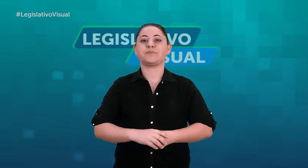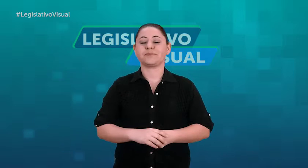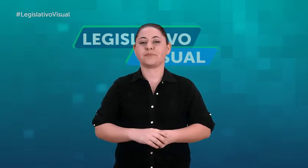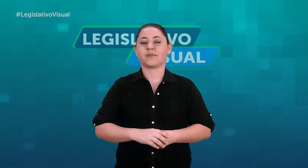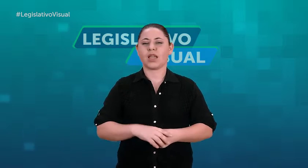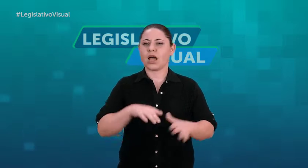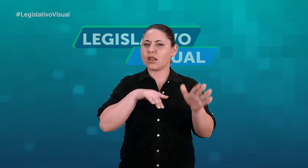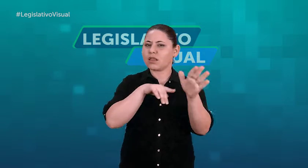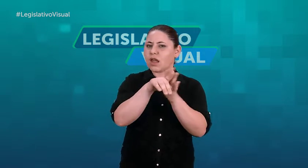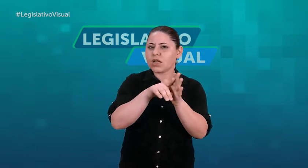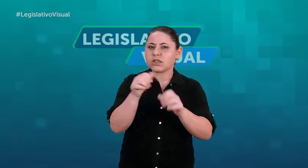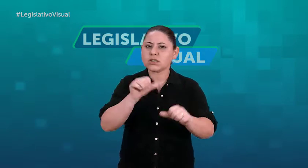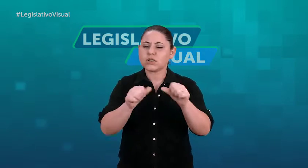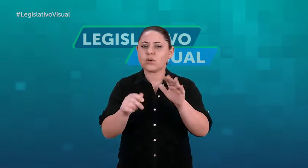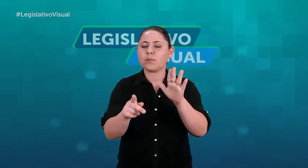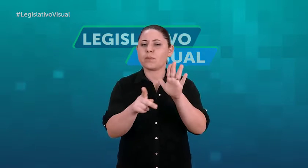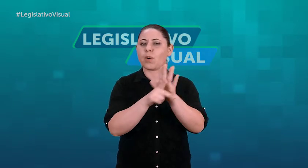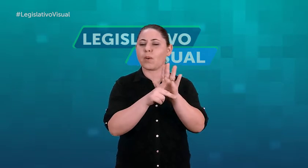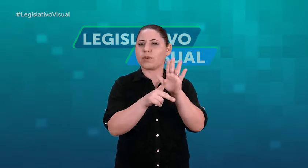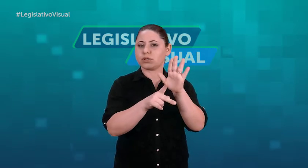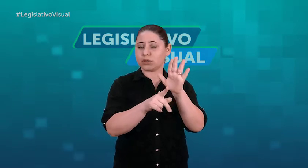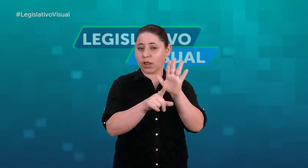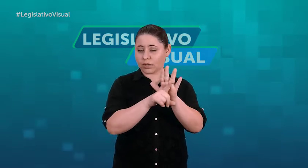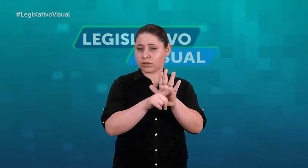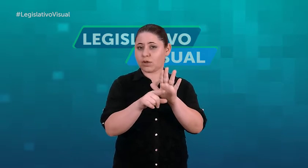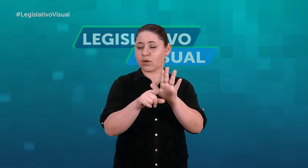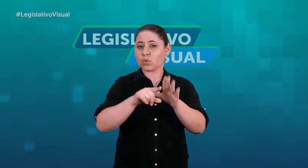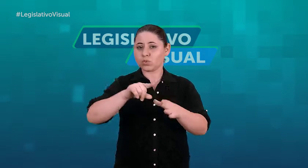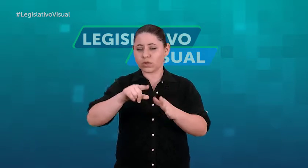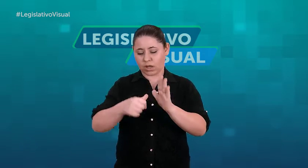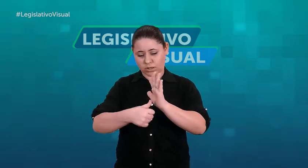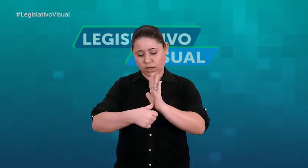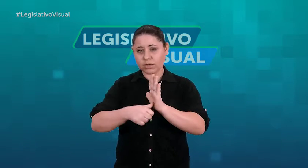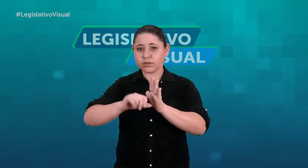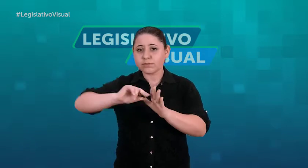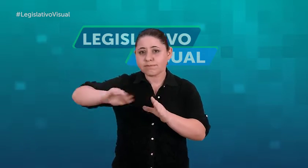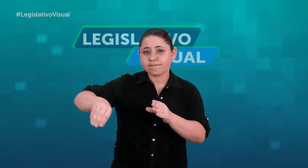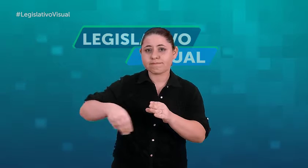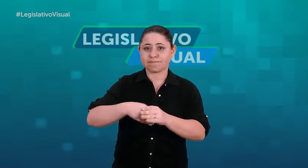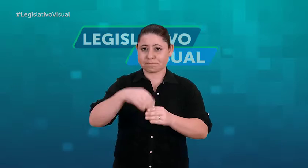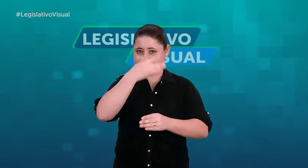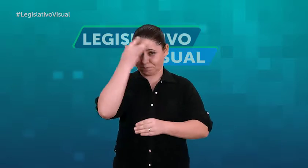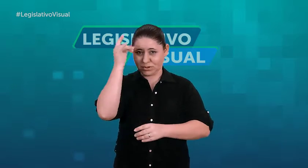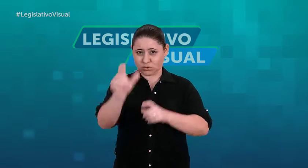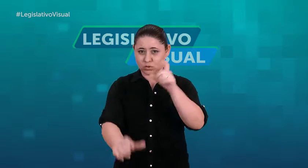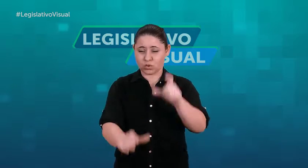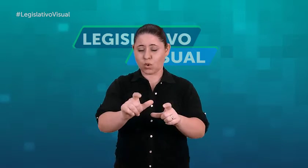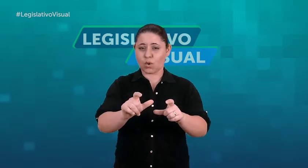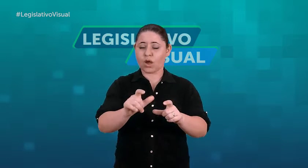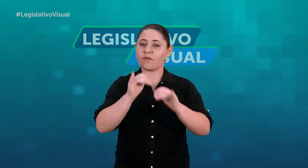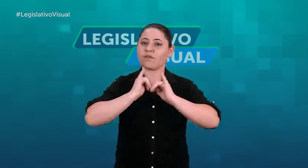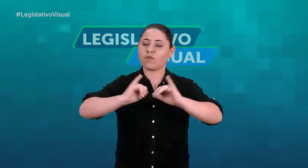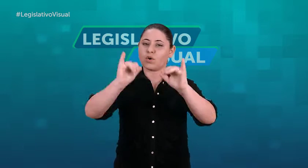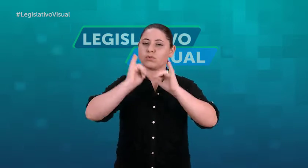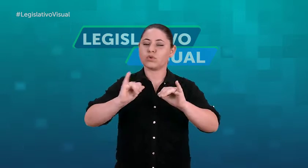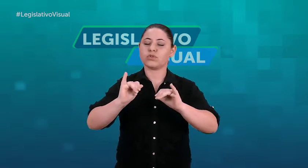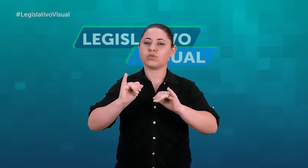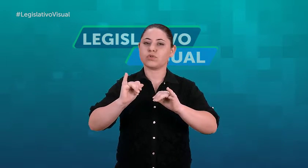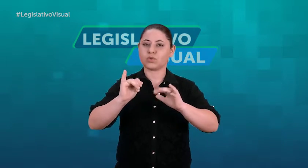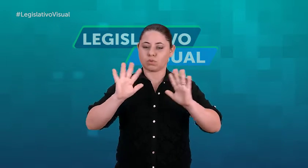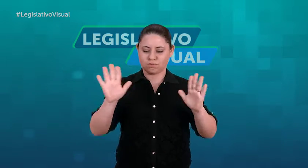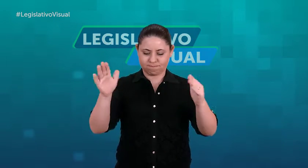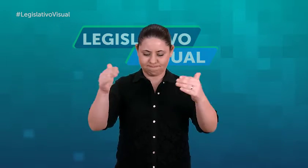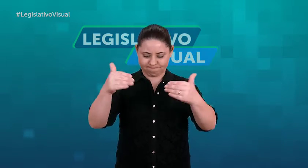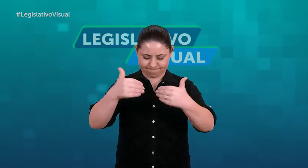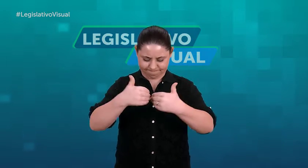quarta normalmente e analisou proposta que insere na cédula de identidade do cidadão a informação